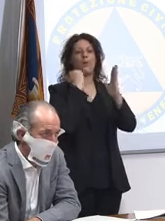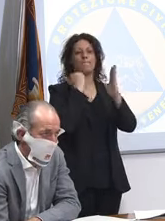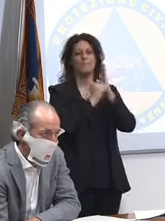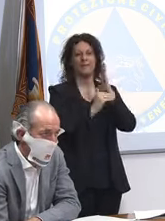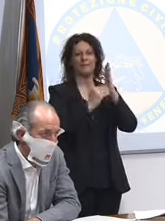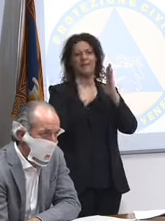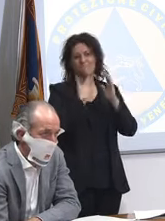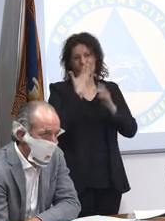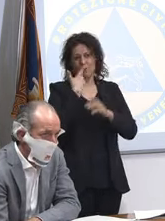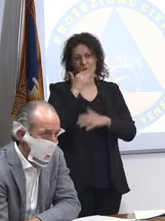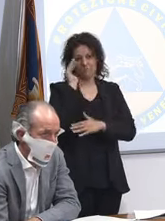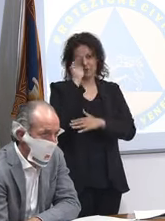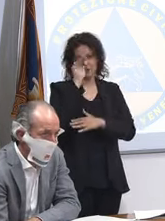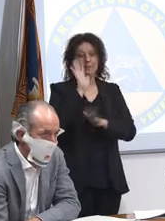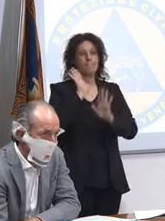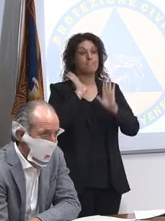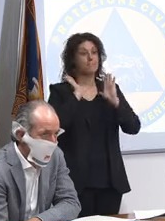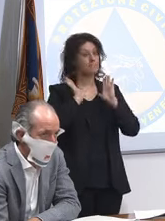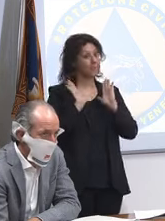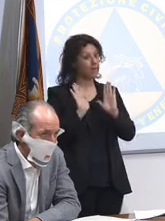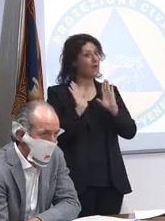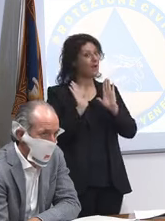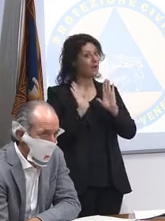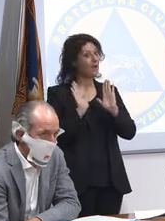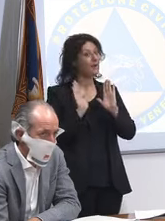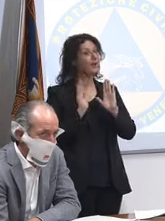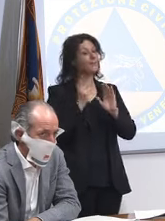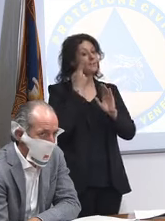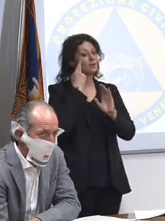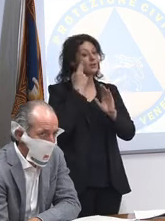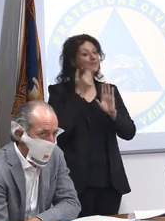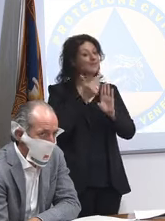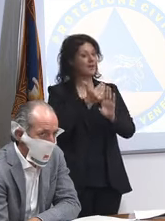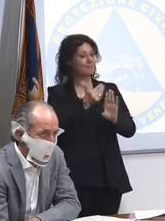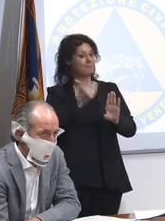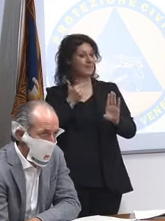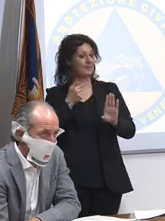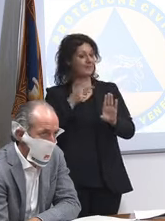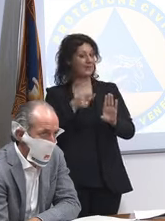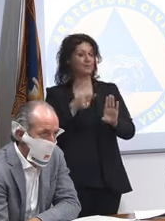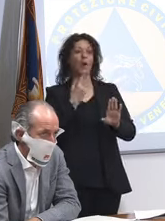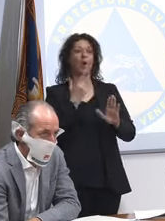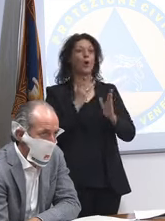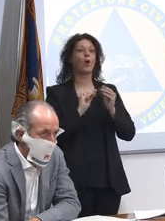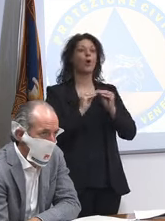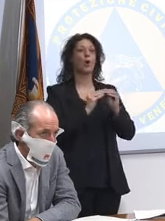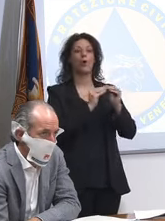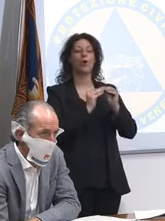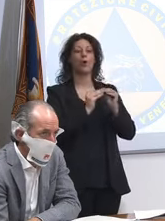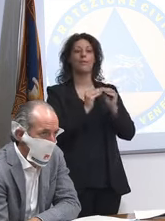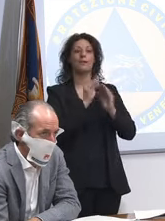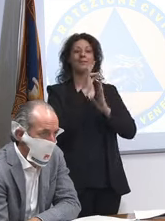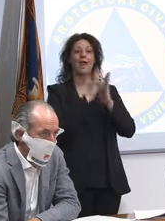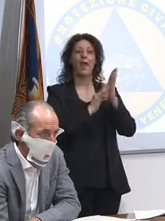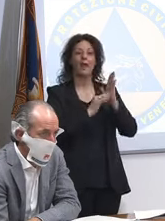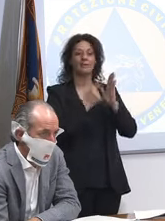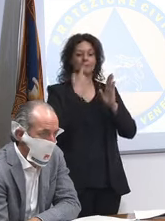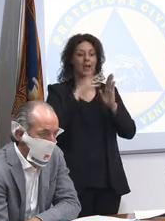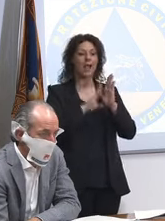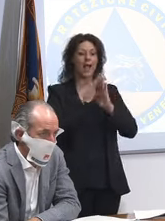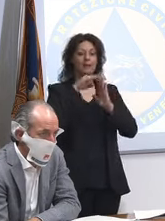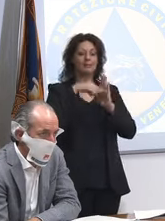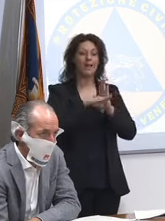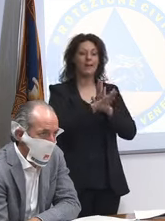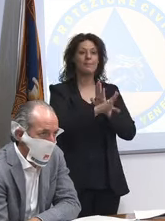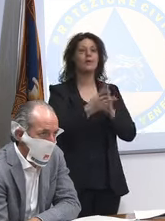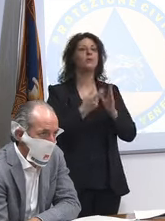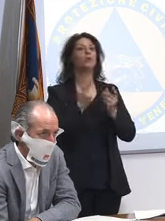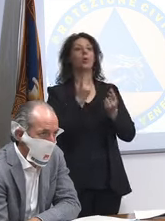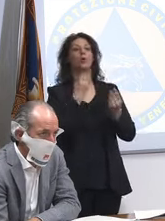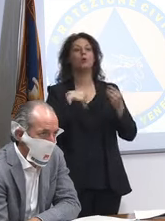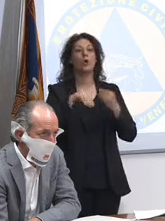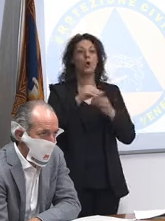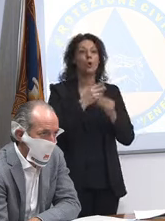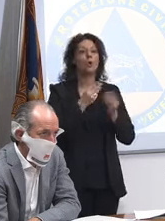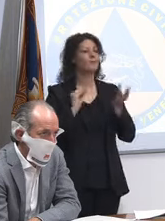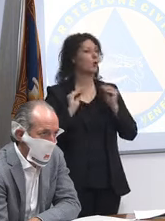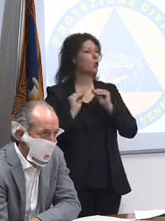questo deve essere in linea con quello che sarà l'andamento dei casi, la distribuzione dei casi e quello che succederà.